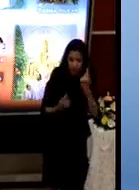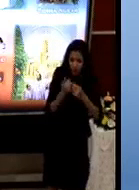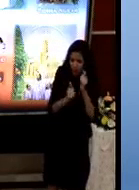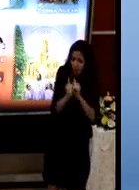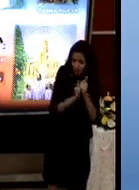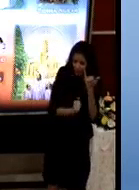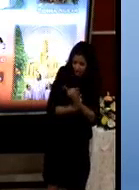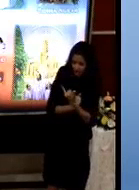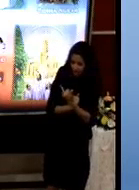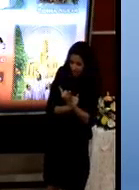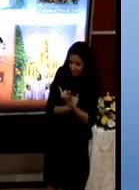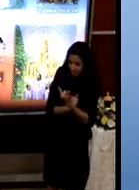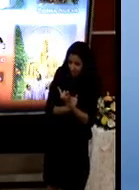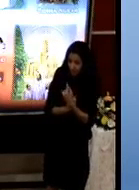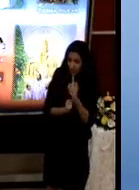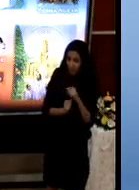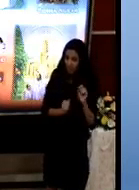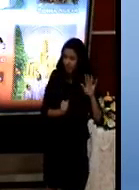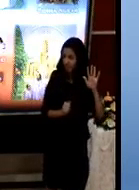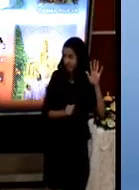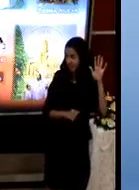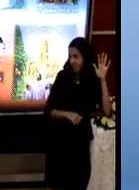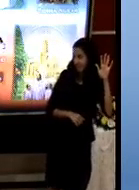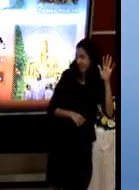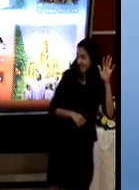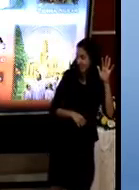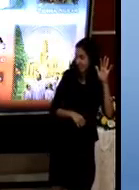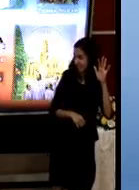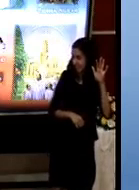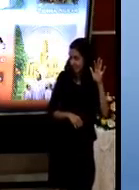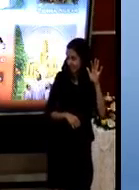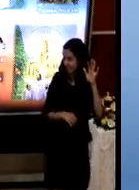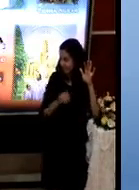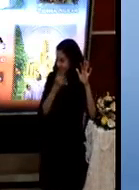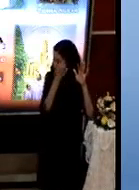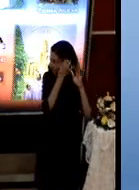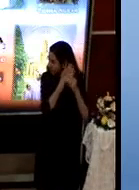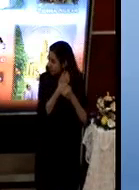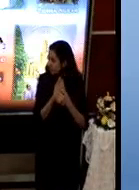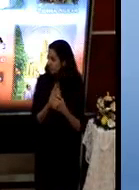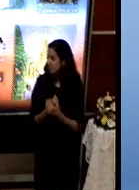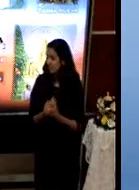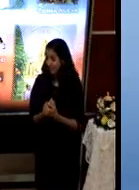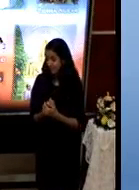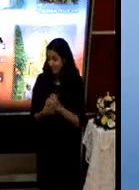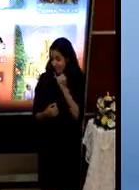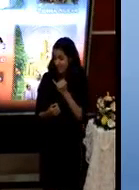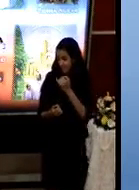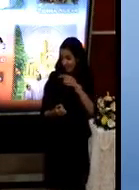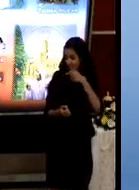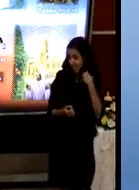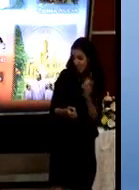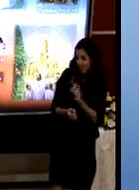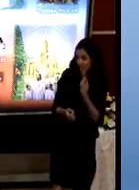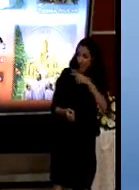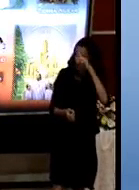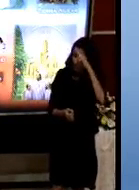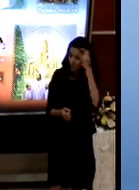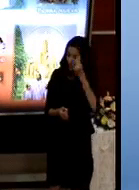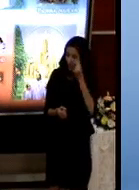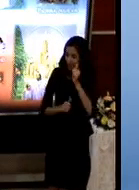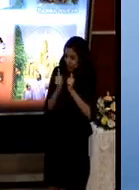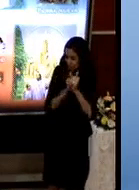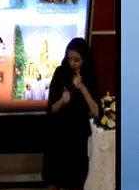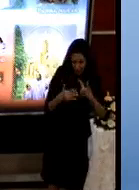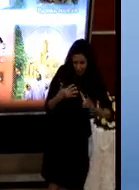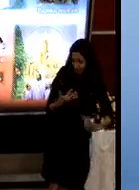de guarda para el Señor? Quiero ver las manos, nada más. Bien, les dije, si le dejamos hablar a la gente, no nos